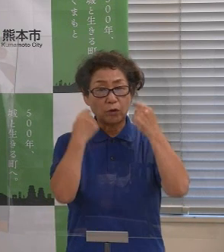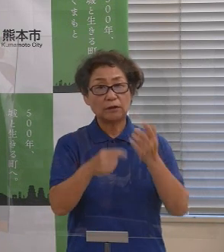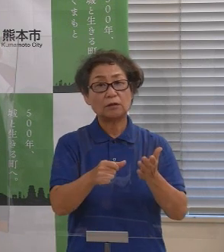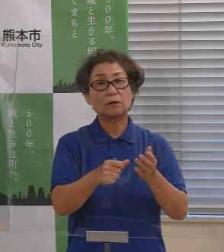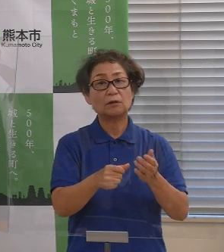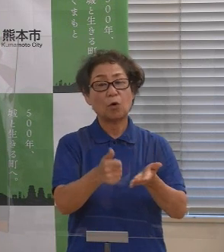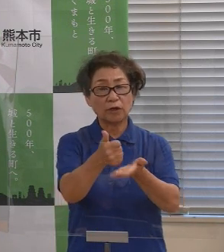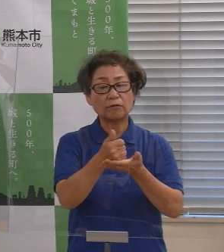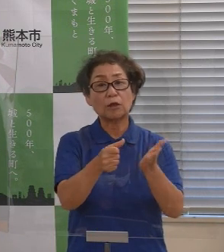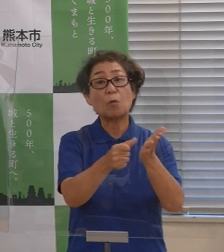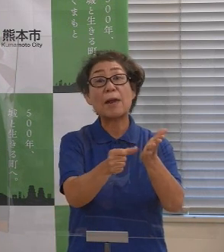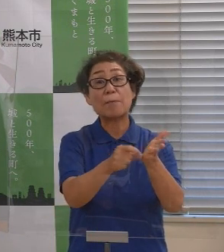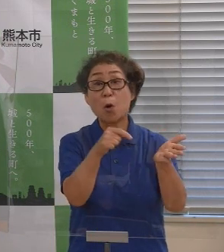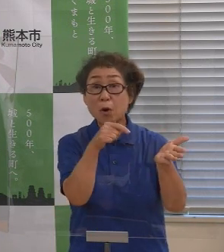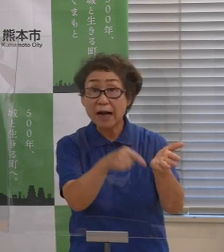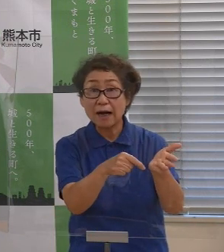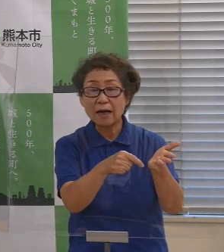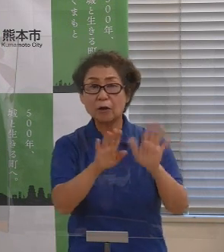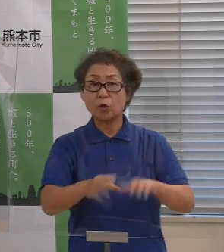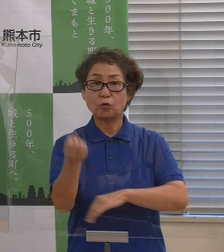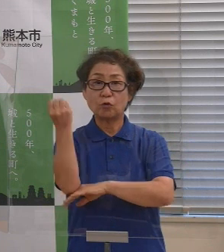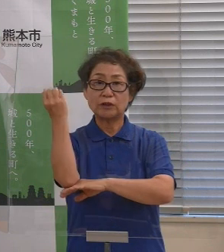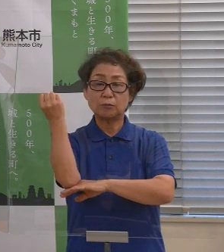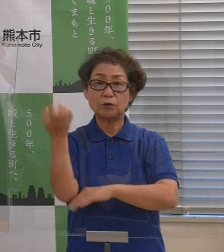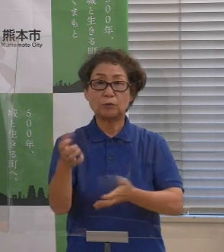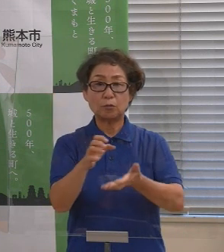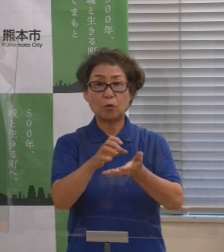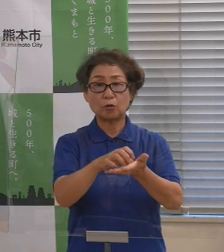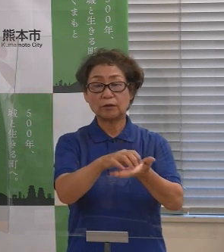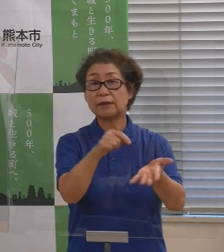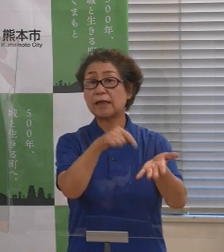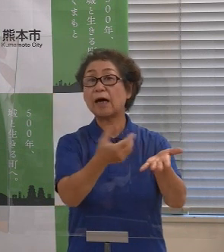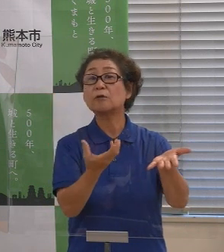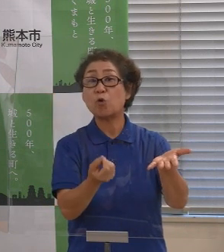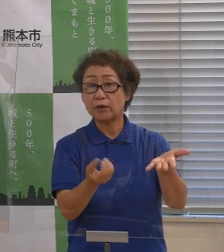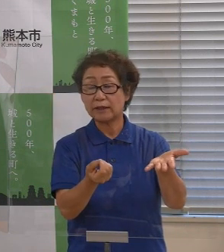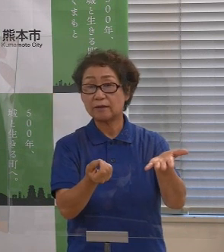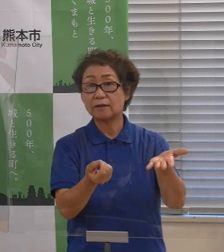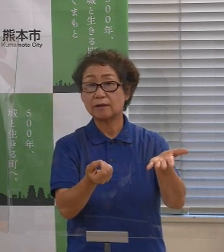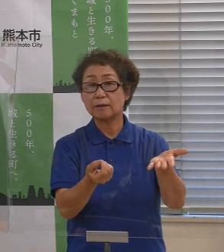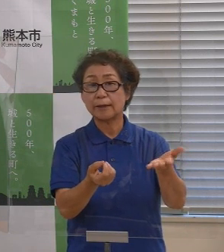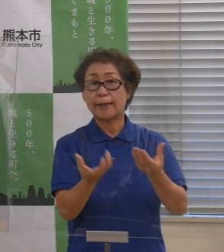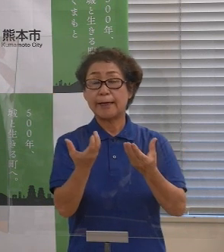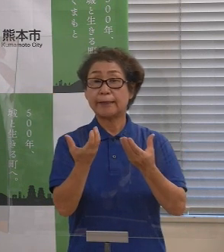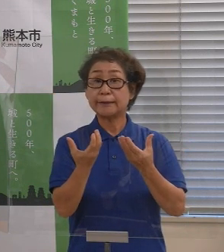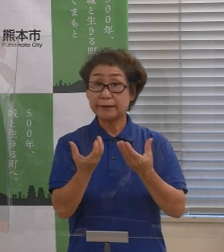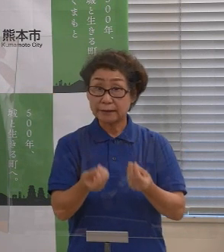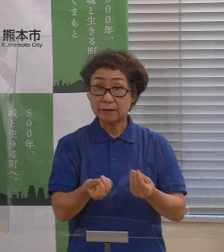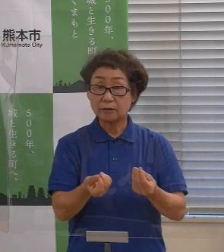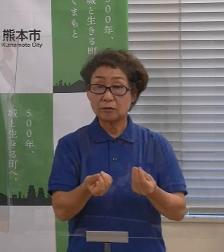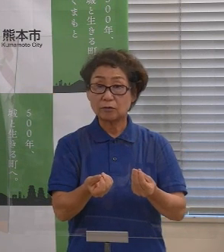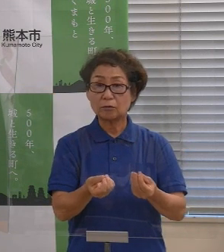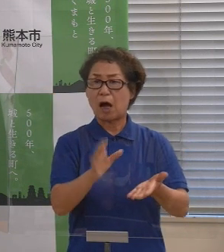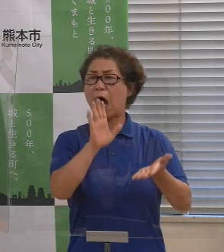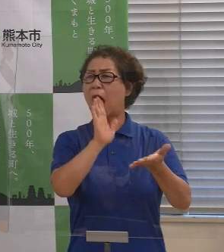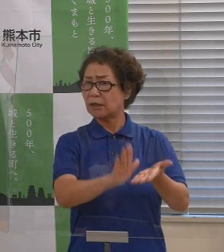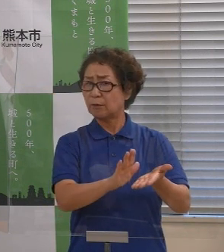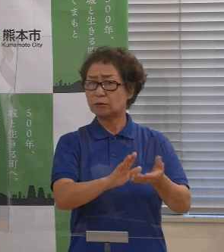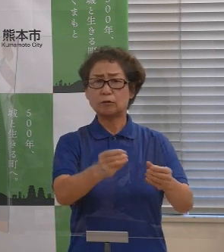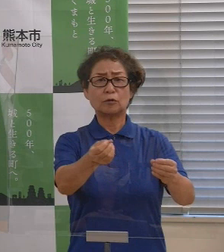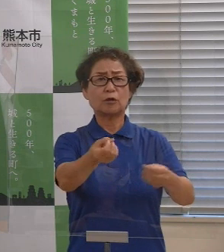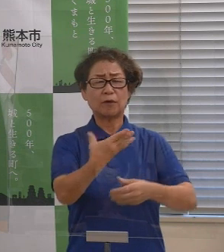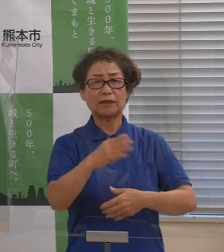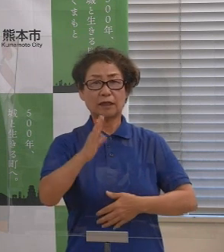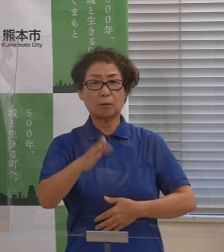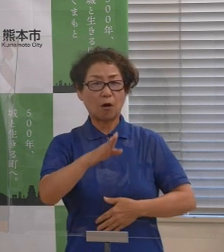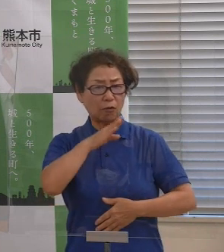が、今日の新聞でも報道されてた通りですね、きちっと、ありますよと言われても、それ